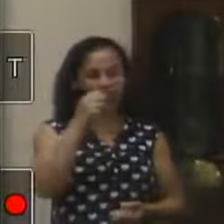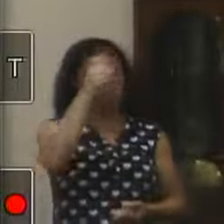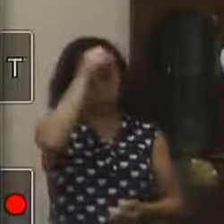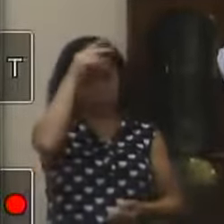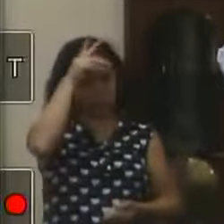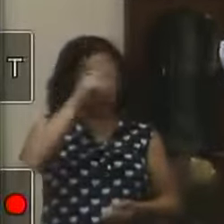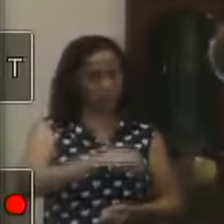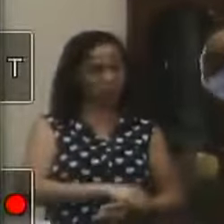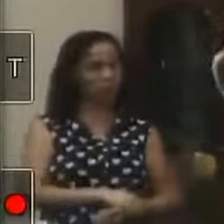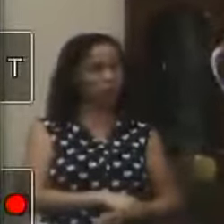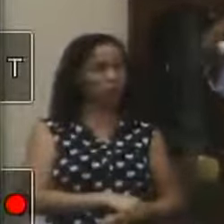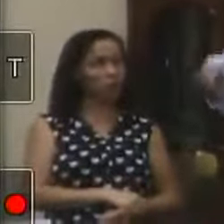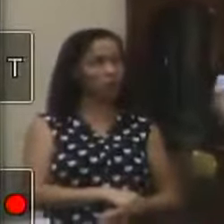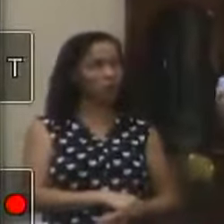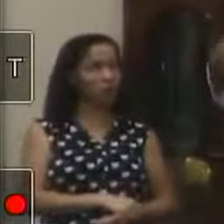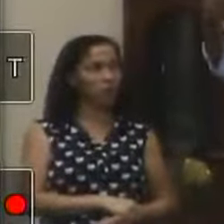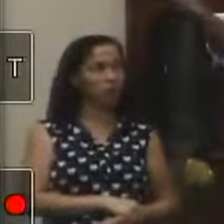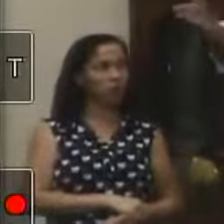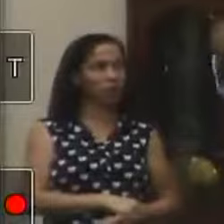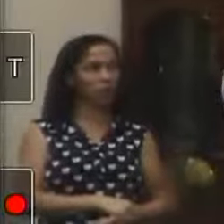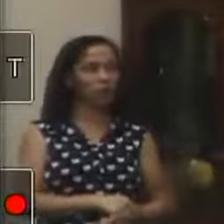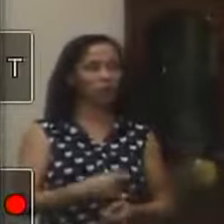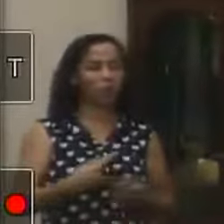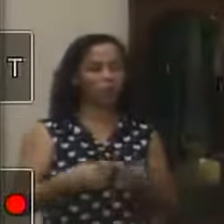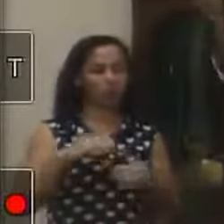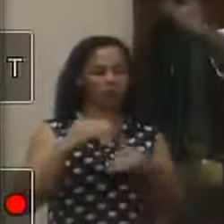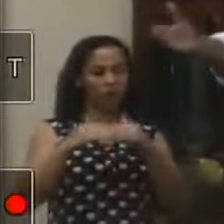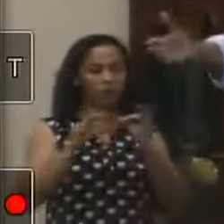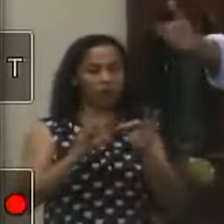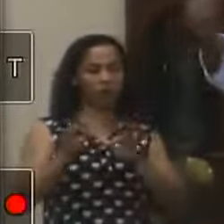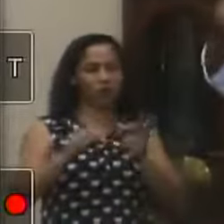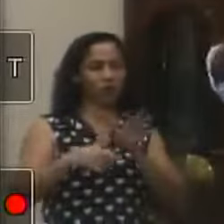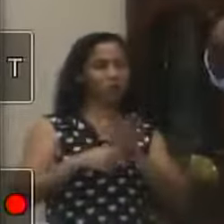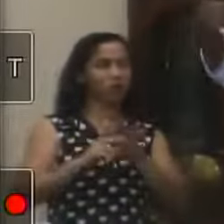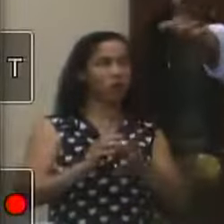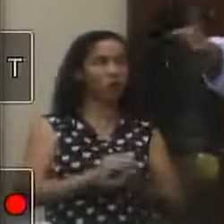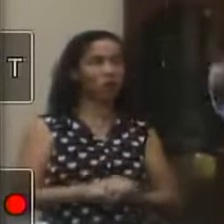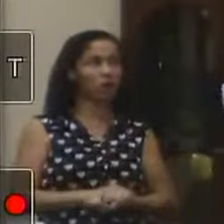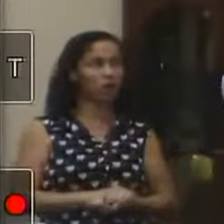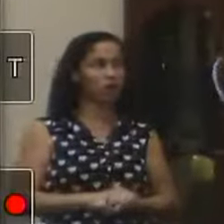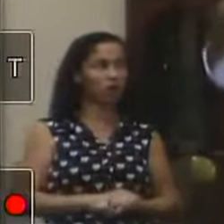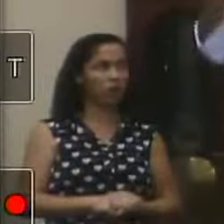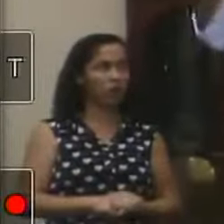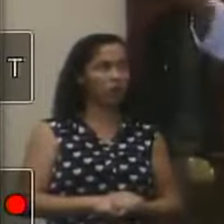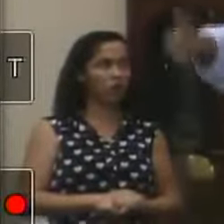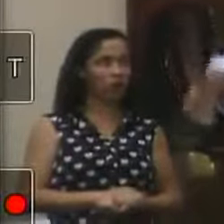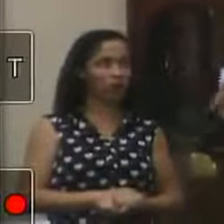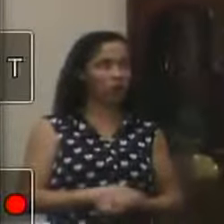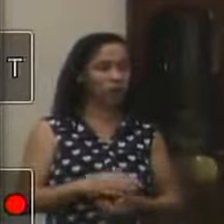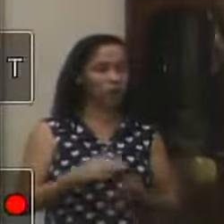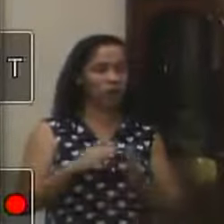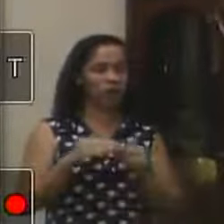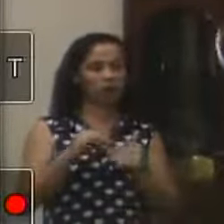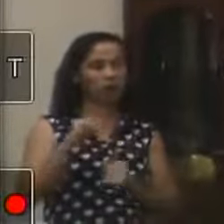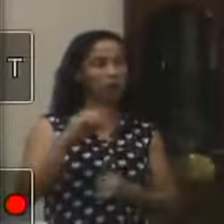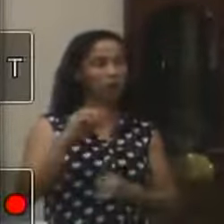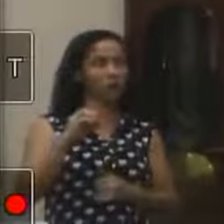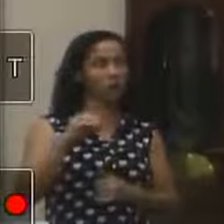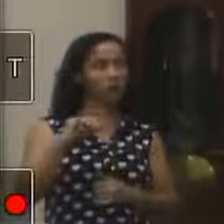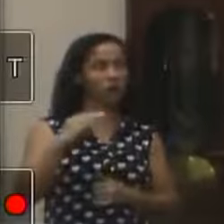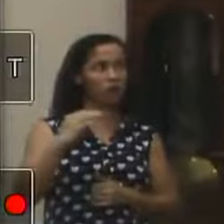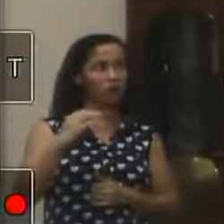com capacidade de diálogo para a gente construir isso, muita coisa deixando de ser feita, indicações importantes, por exemplo, mutirão